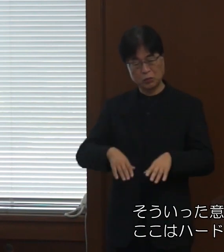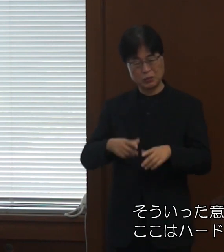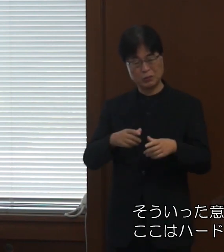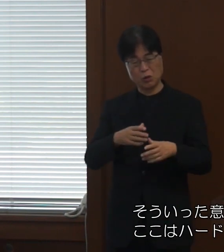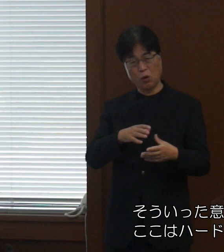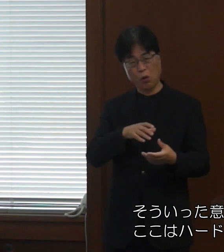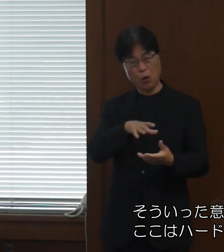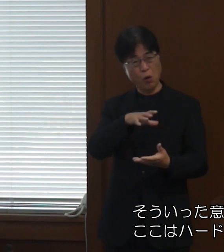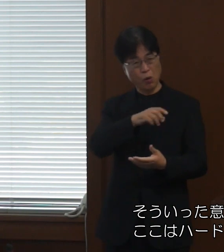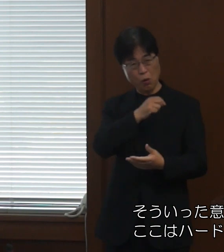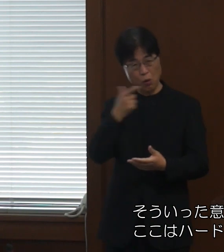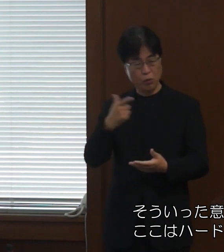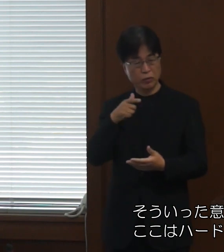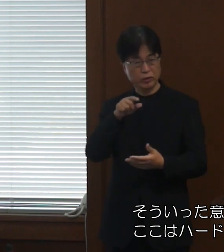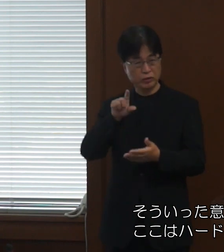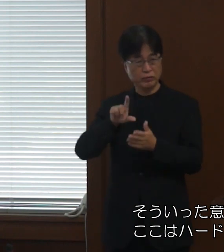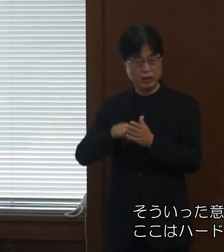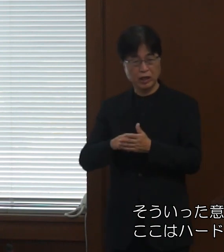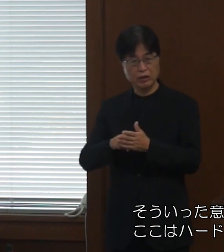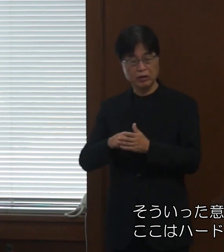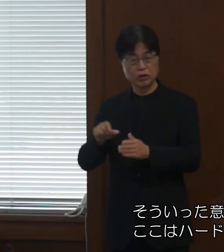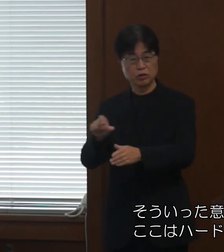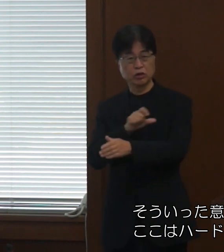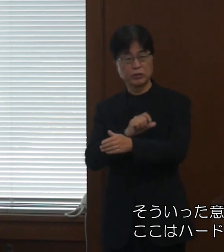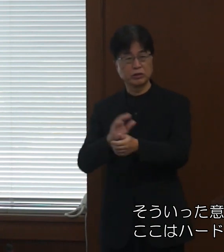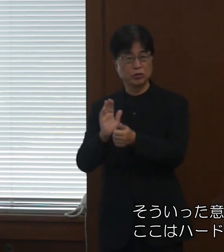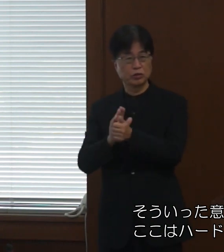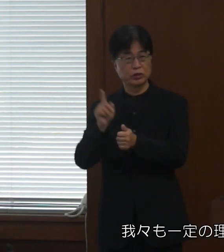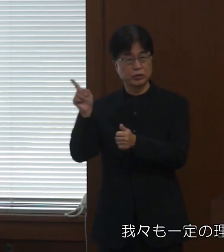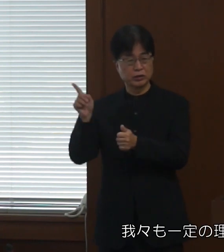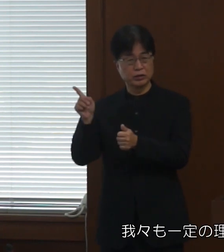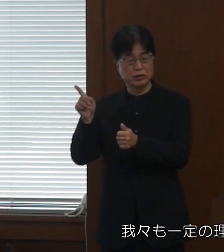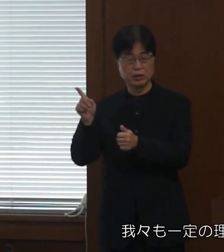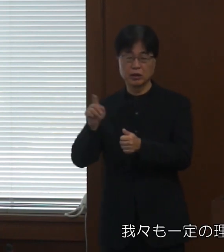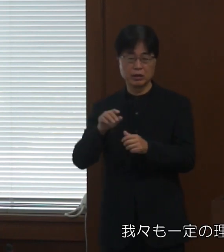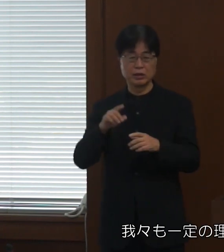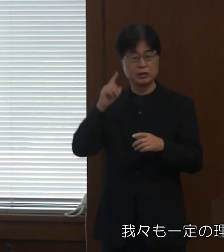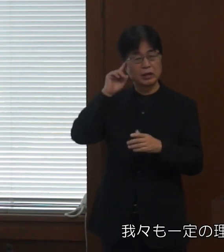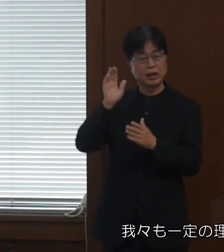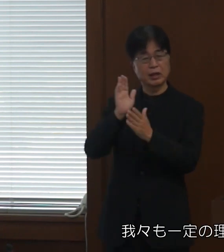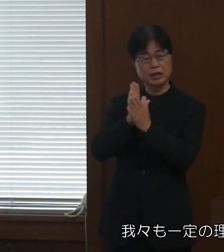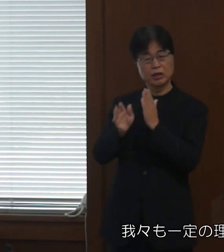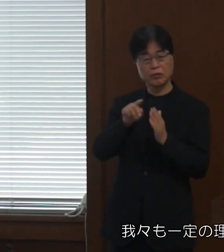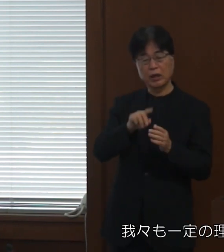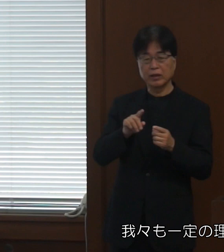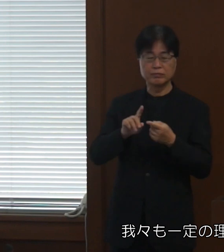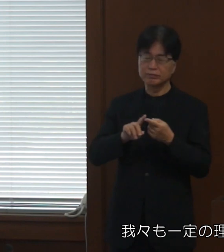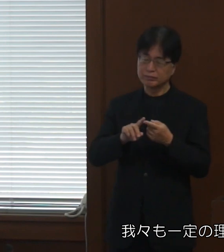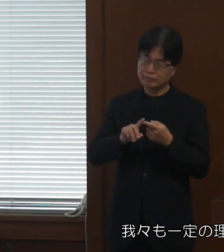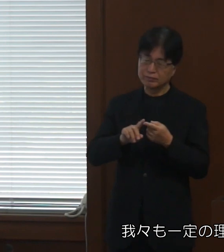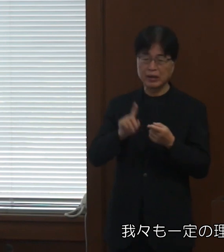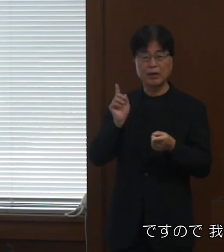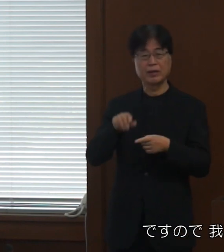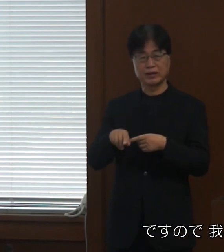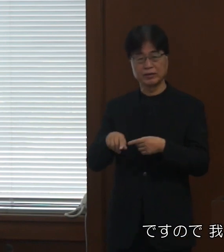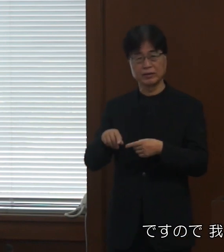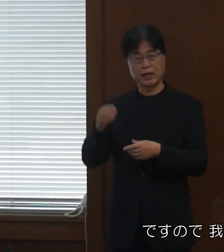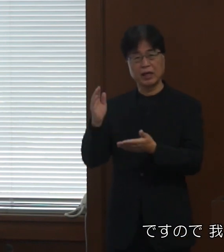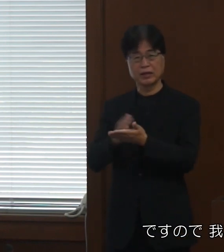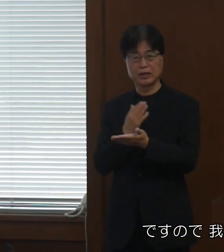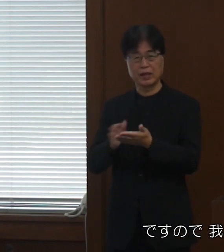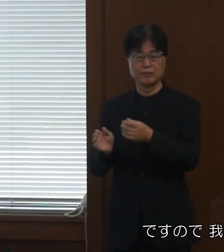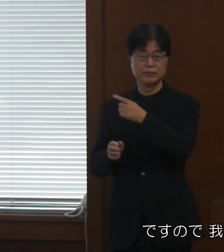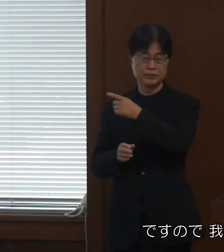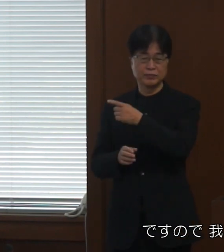のでそういった意味からするとここはハードルが高かったのかなと我々も一定の理解をしたいと思いますですの